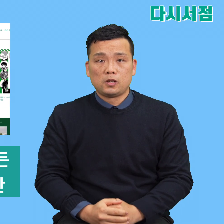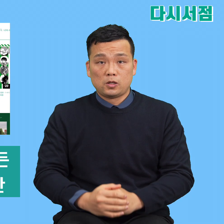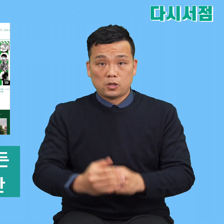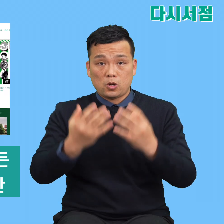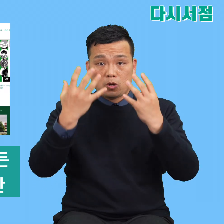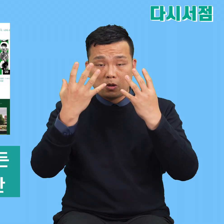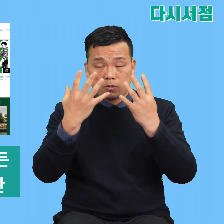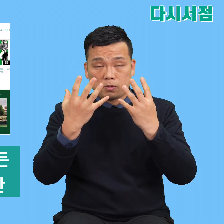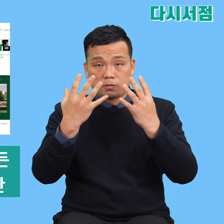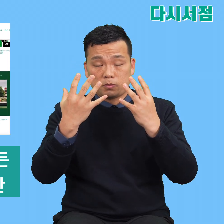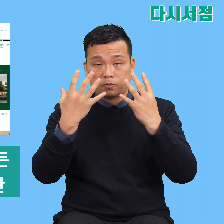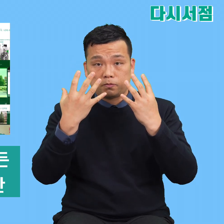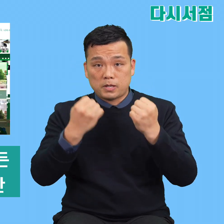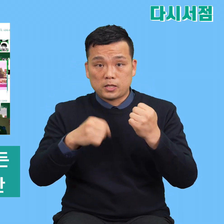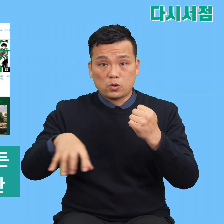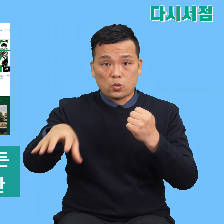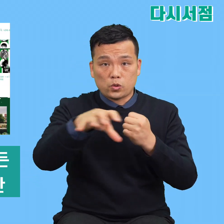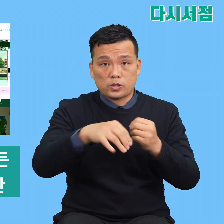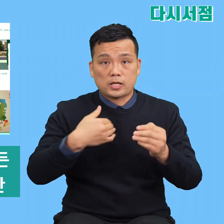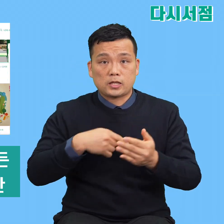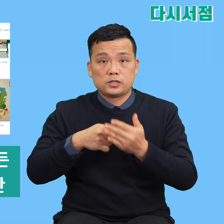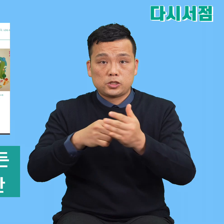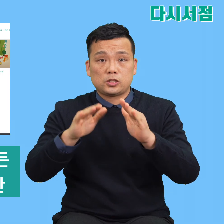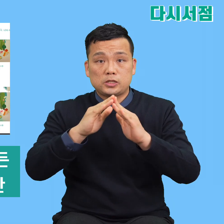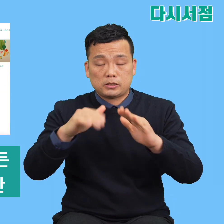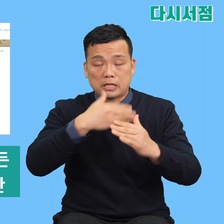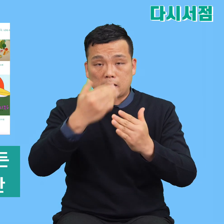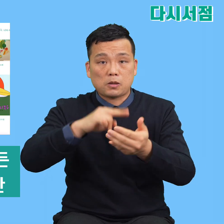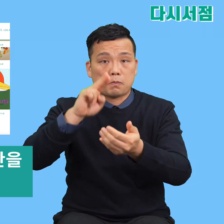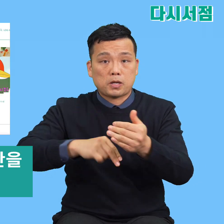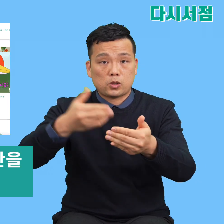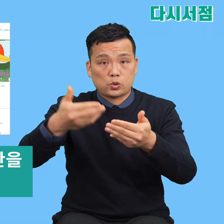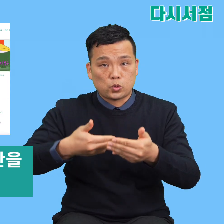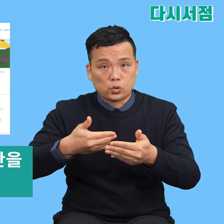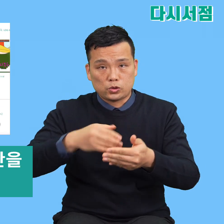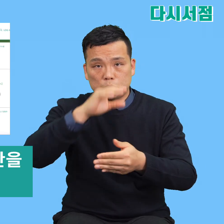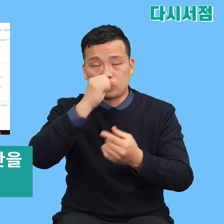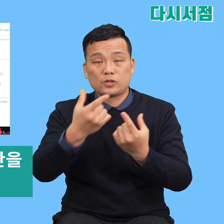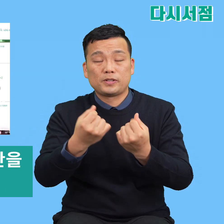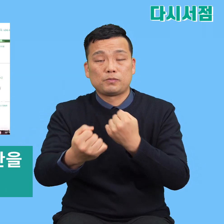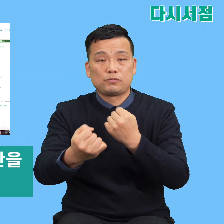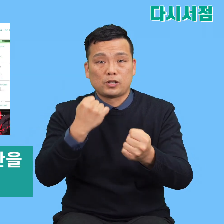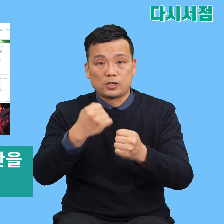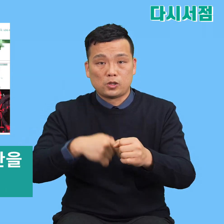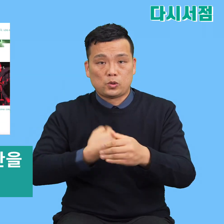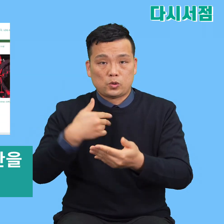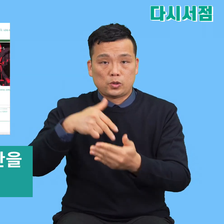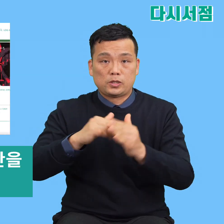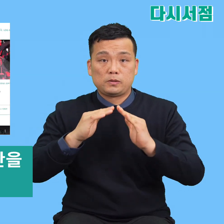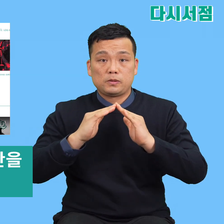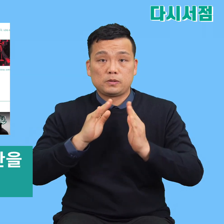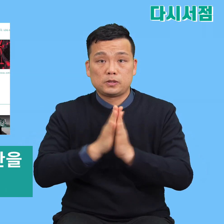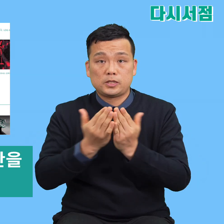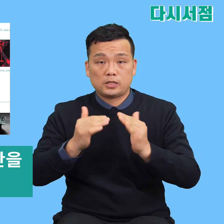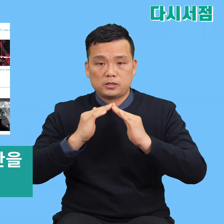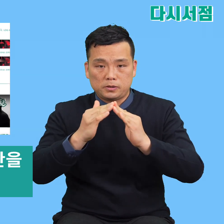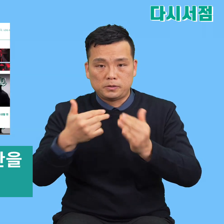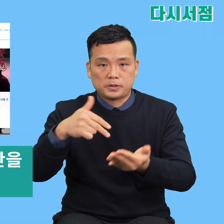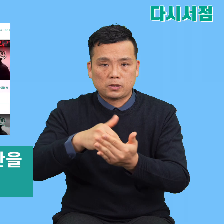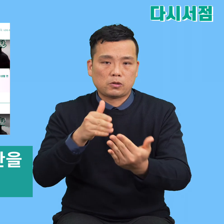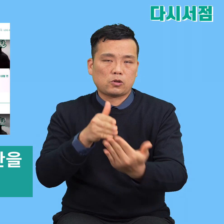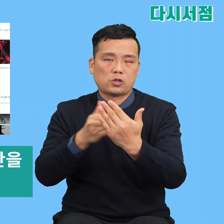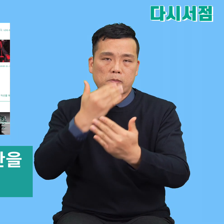모든 서점이 내가 만든 책을 받아준다면 좋겠지만, 독립서점의 경우 입고 제한을 거절당할 수도